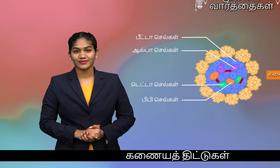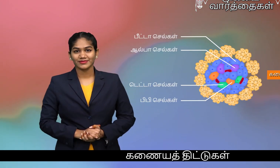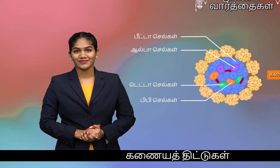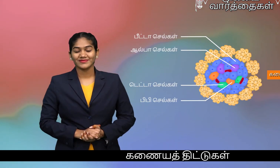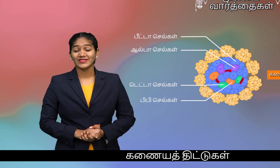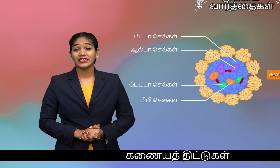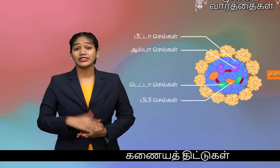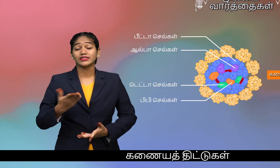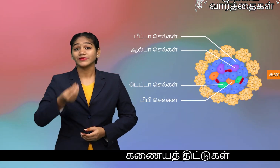கணையத்திட்டுகள்,